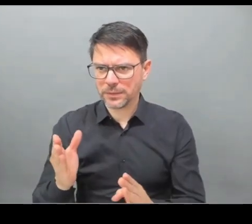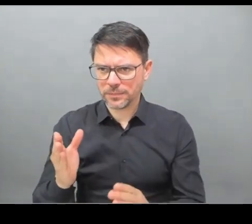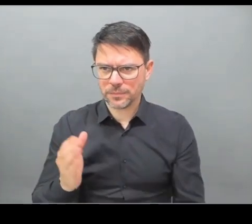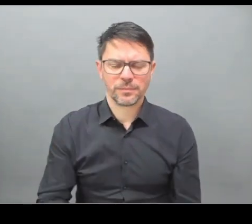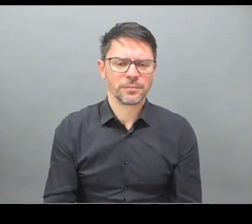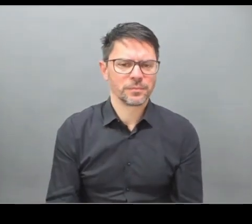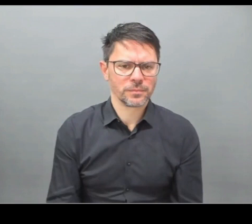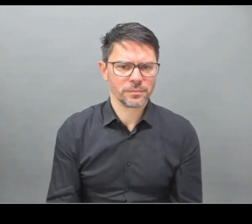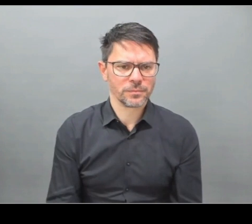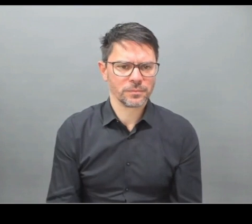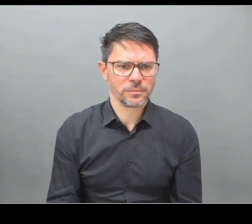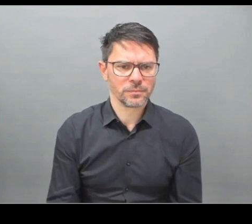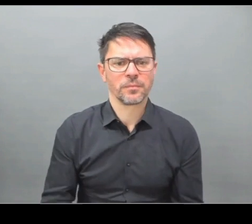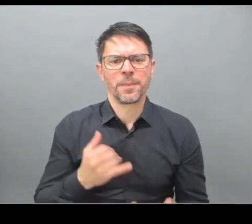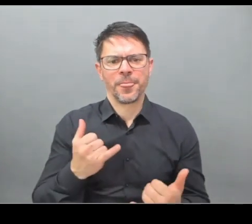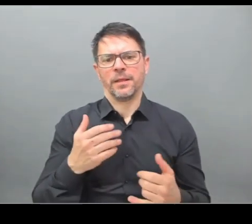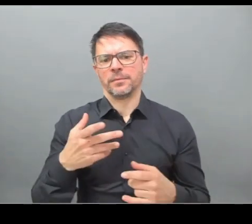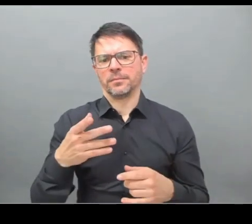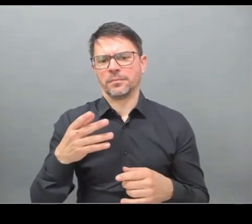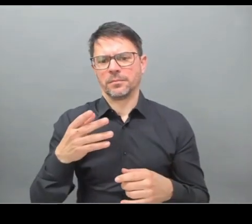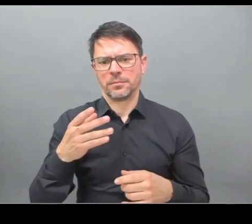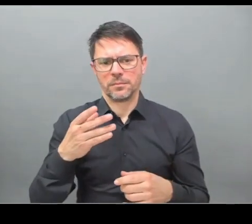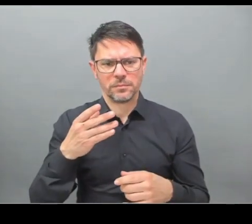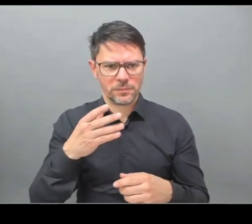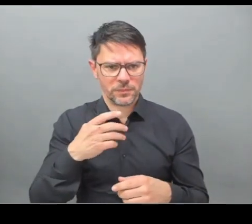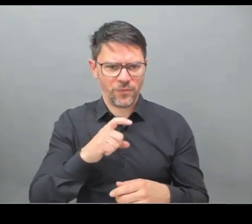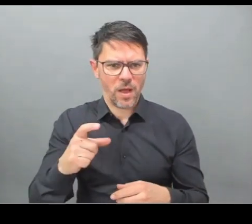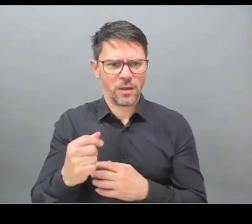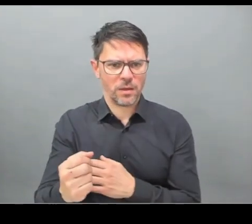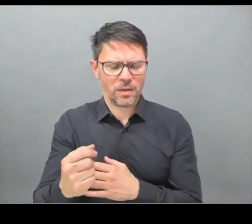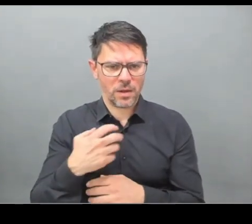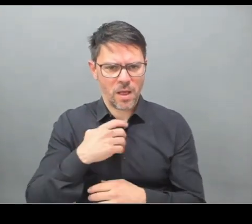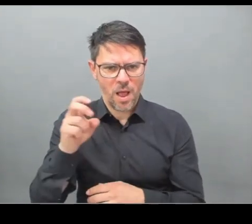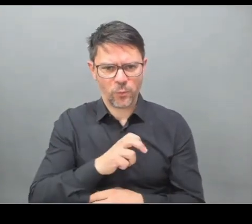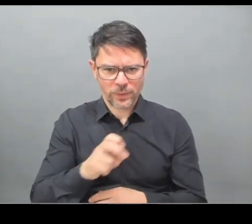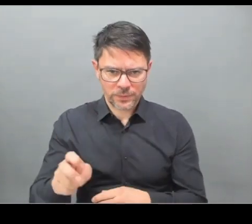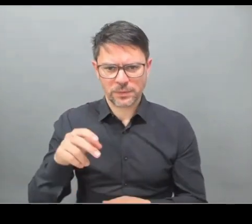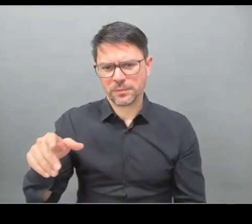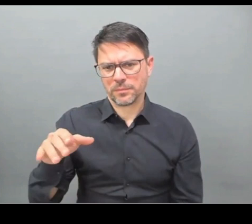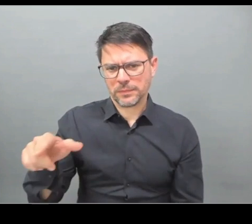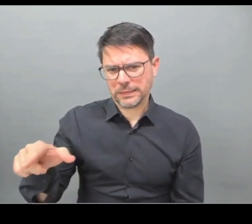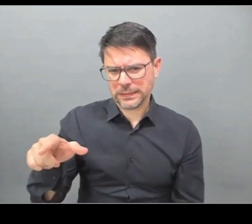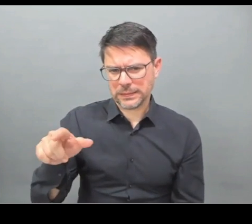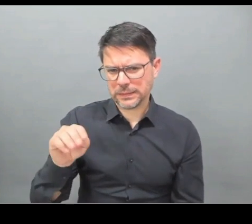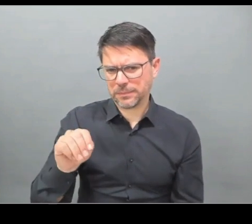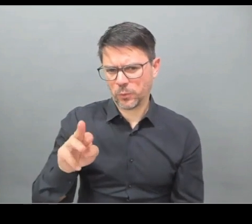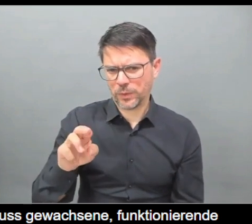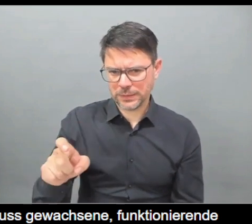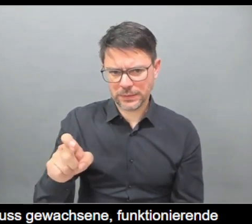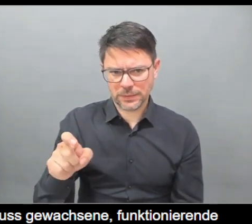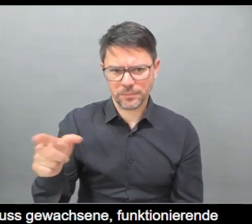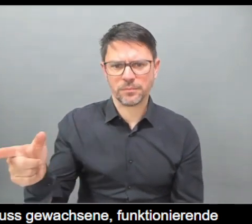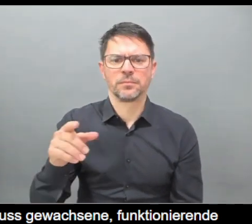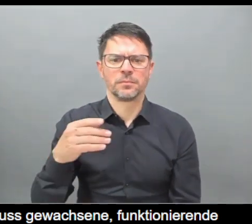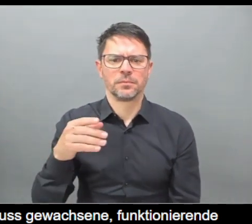Maskenpflichten ist es aber immer noch nicht ganz klar. Zum Teil fallen sie, zum Teil nicht. Auch da sehen wir wieder genau den Punkt, wo die Dinge